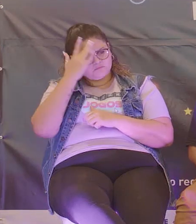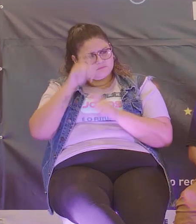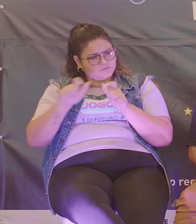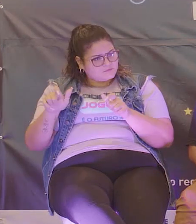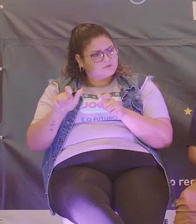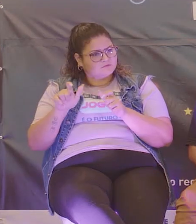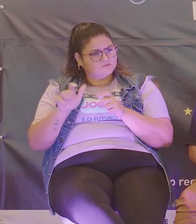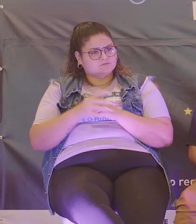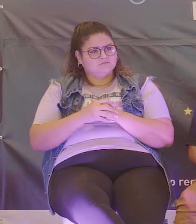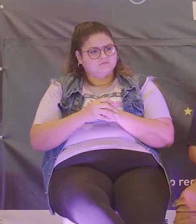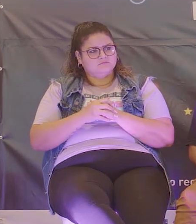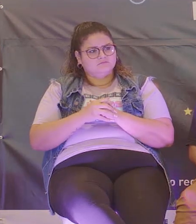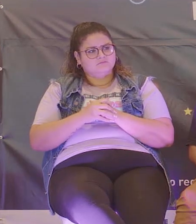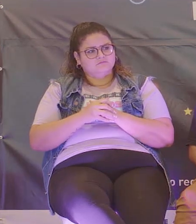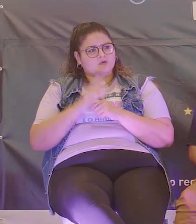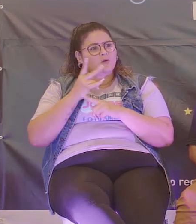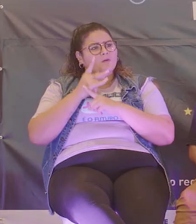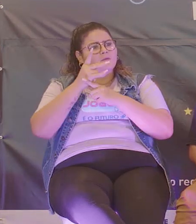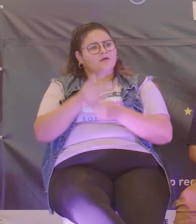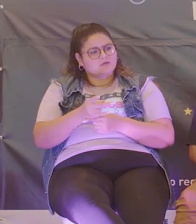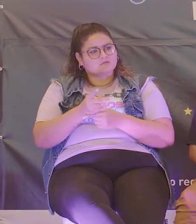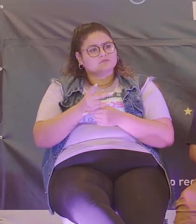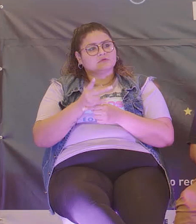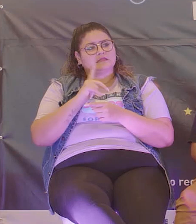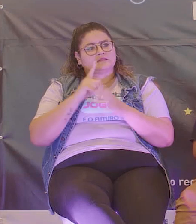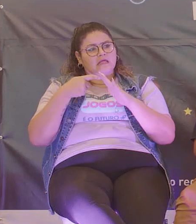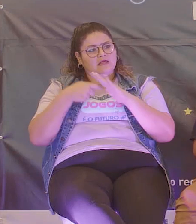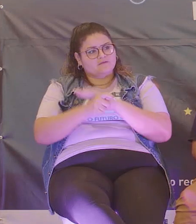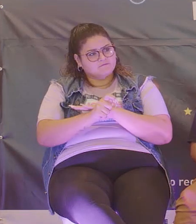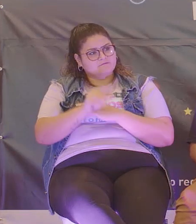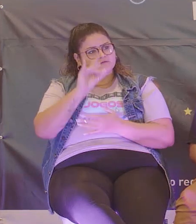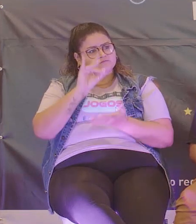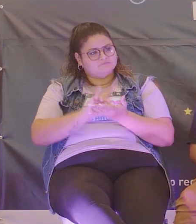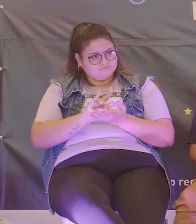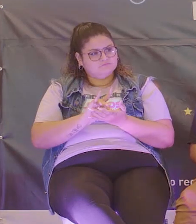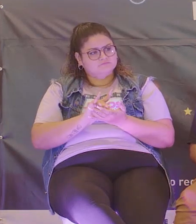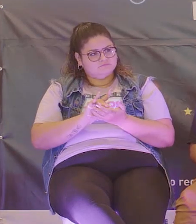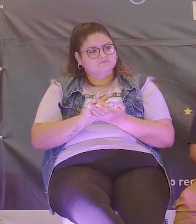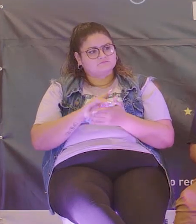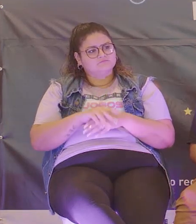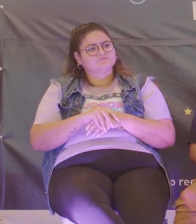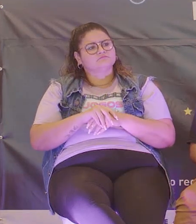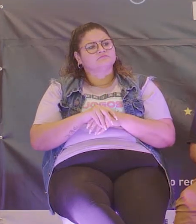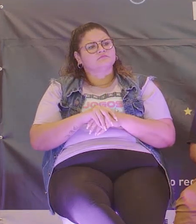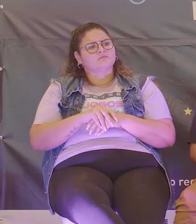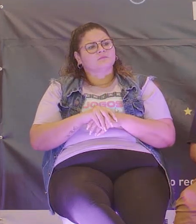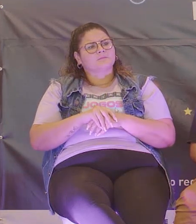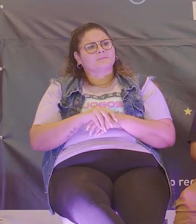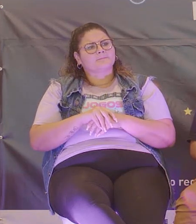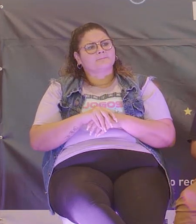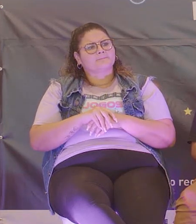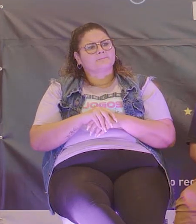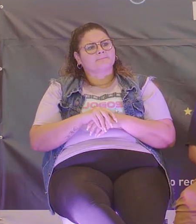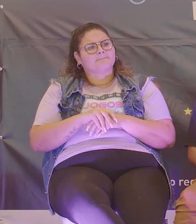né, realmente estão buscando e estão investindo nessa área, né, querendo trazer até um retorno financeiro e